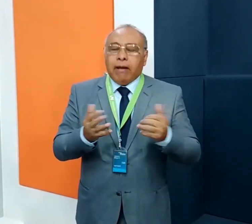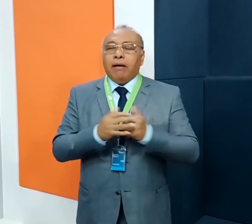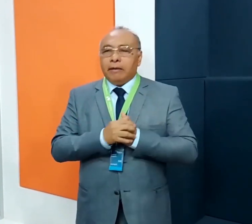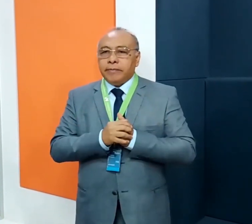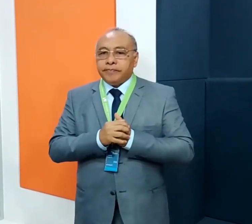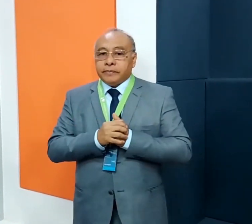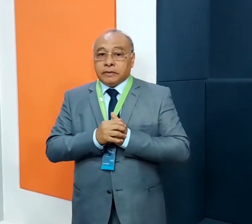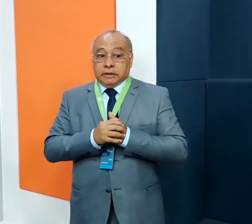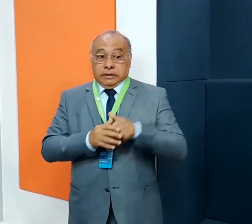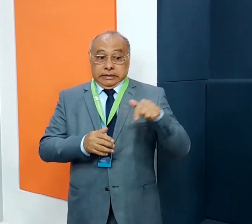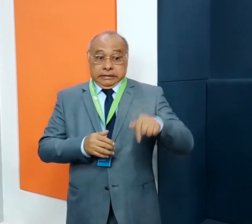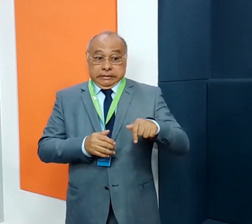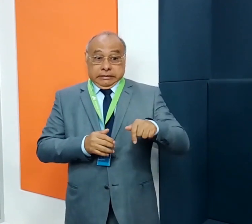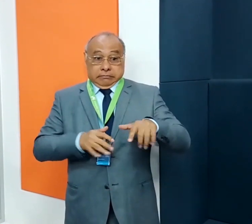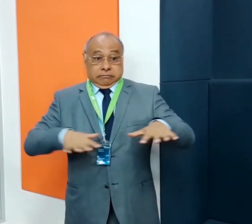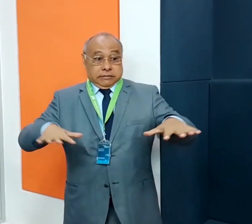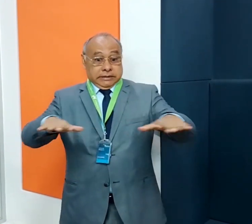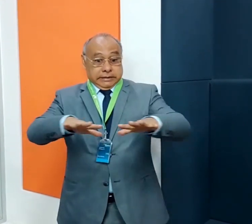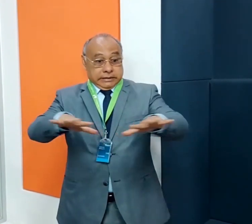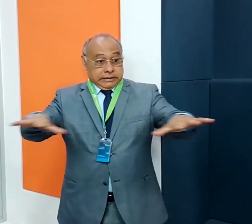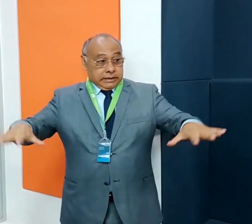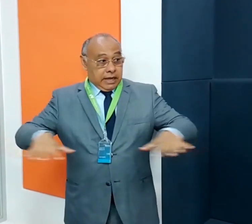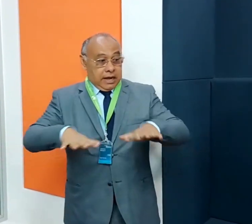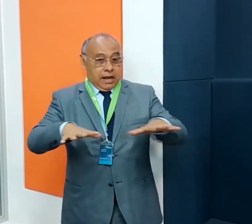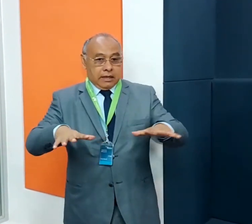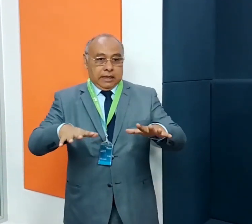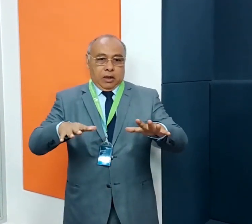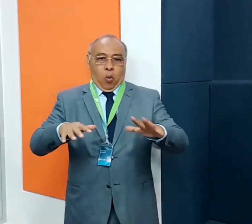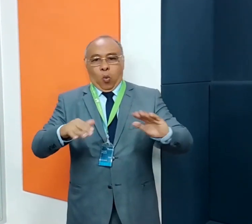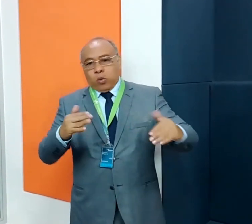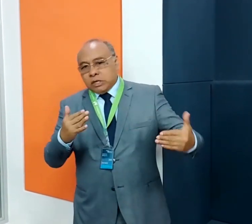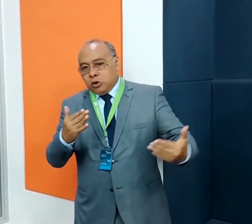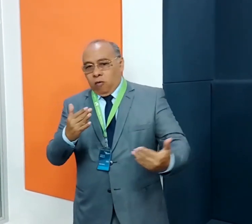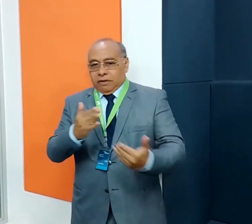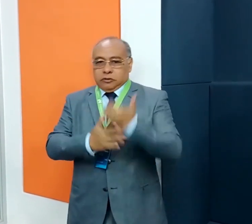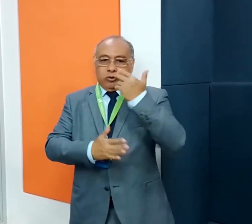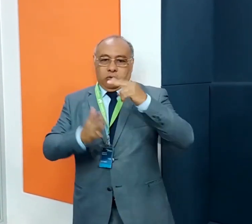alianza para que en espacios como este de innovación tecnológica